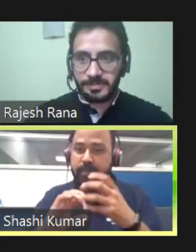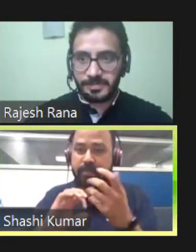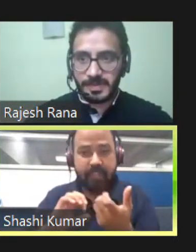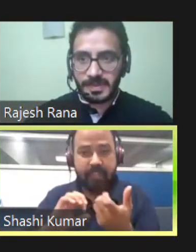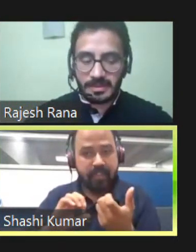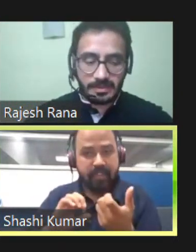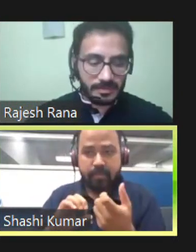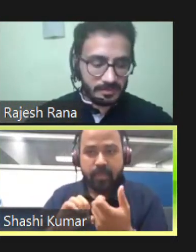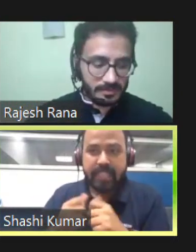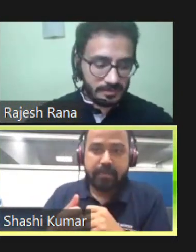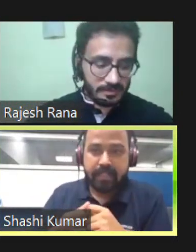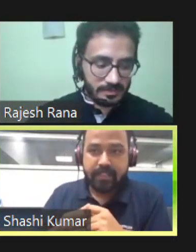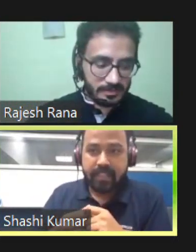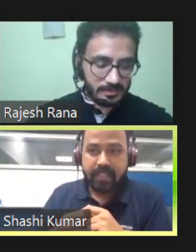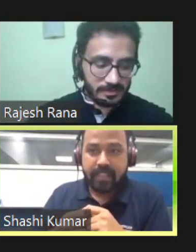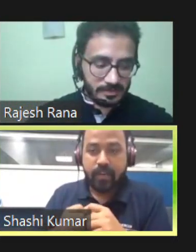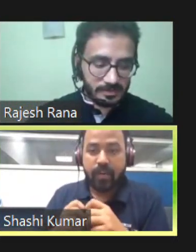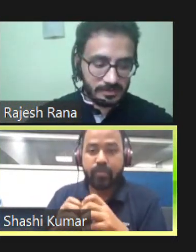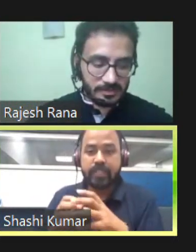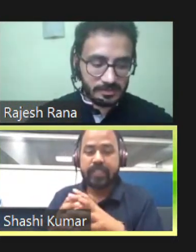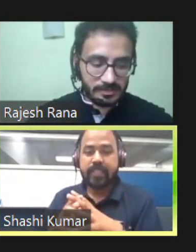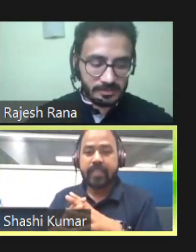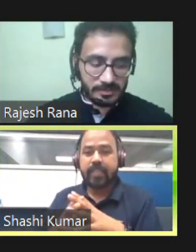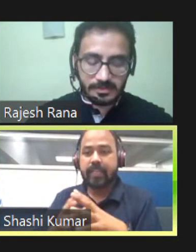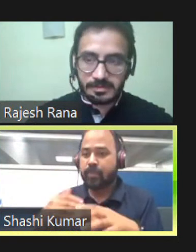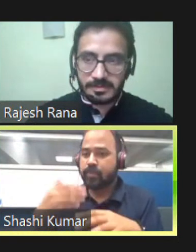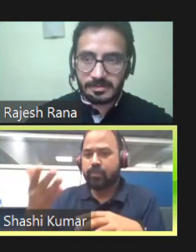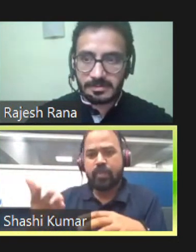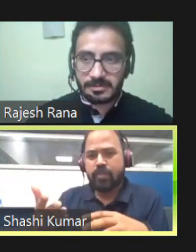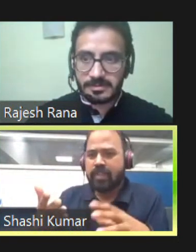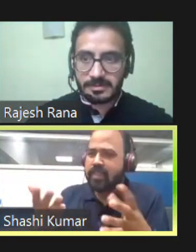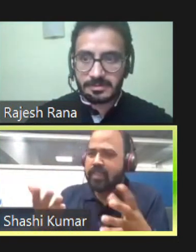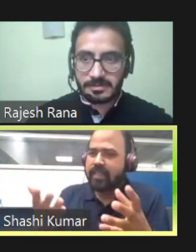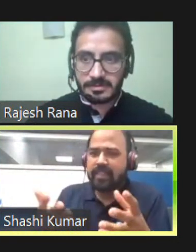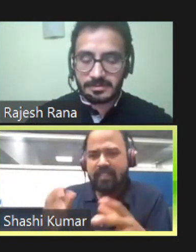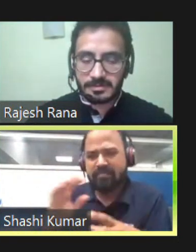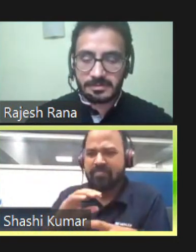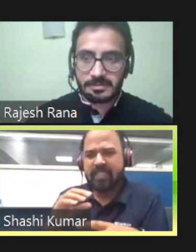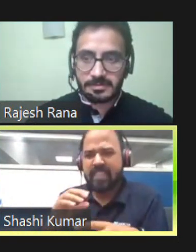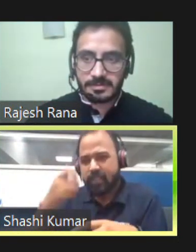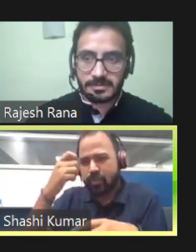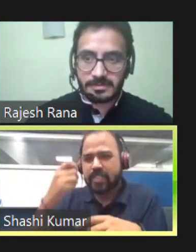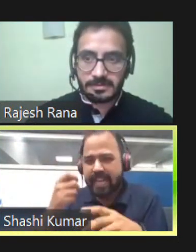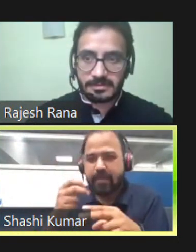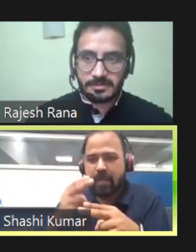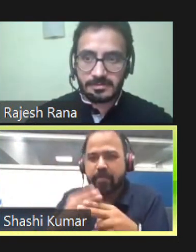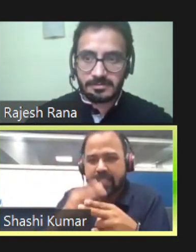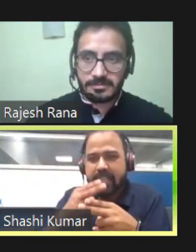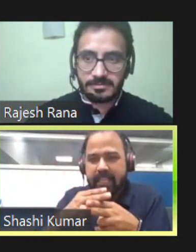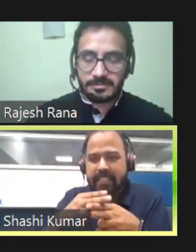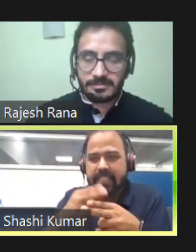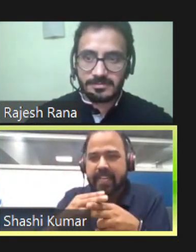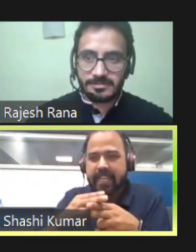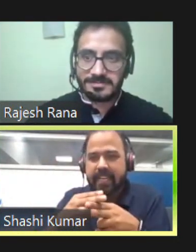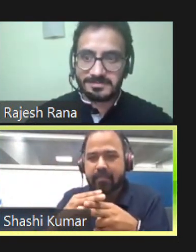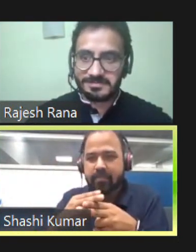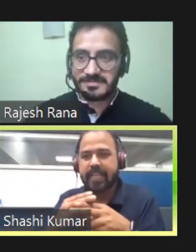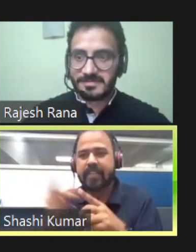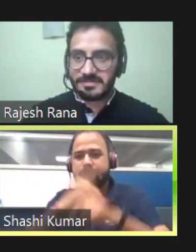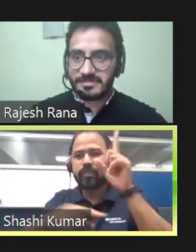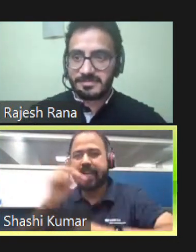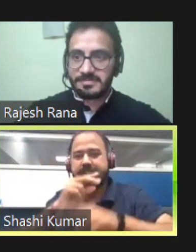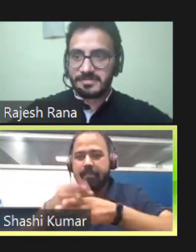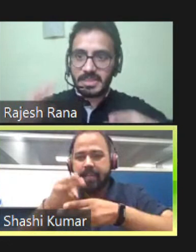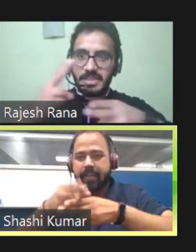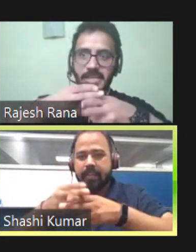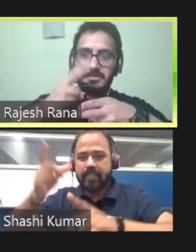आप नाम को चेंज भी कर सकते हैं, और वो चेंज करने के लिए आपको उनसे बोलना होगा कि यार ये जो साइन नेम आपने दिया है, ये साइन नेम, राइट, ये